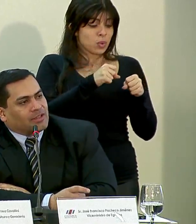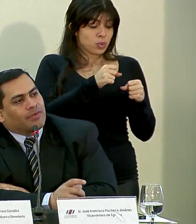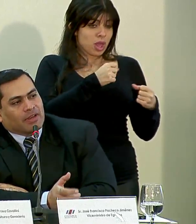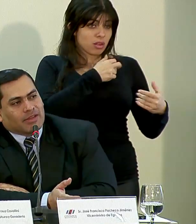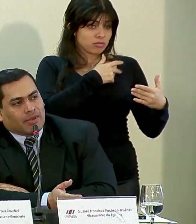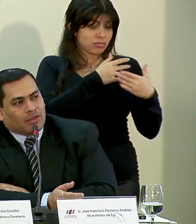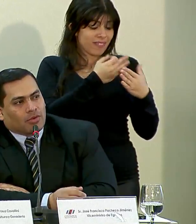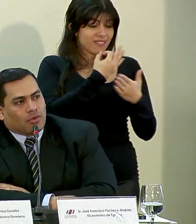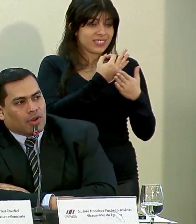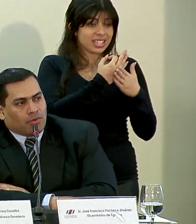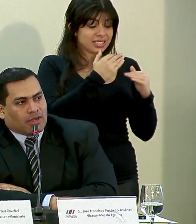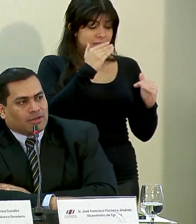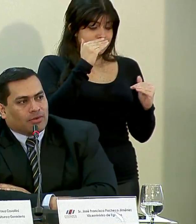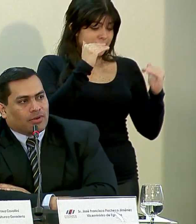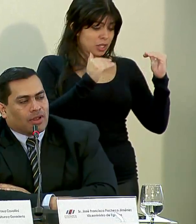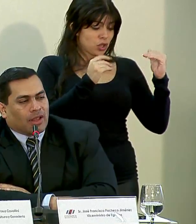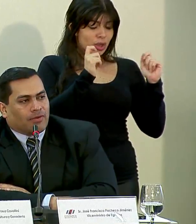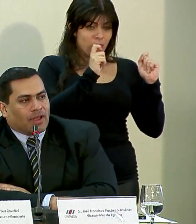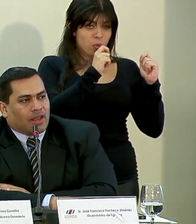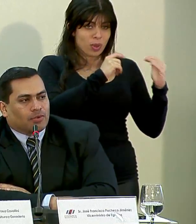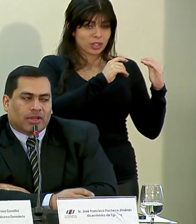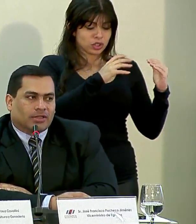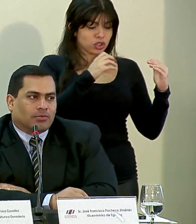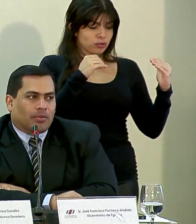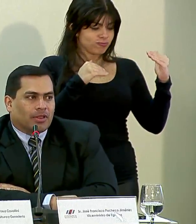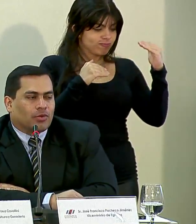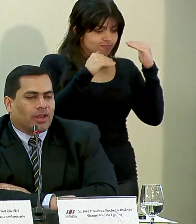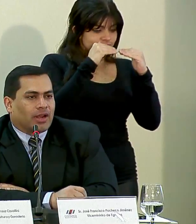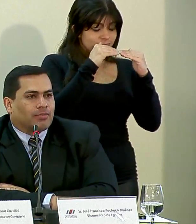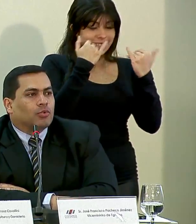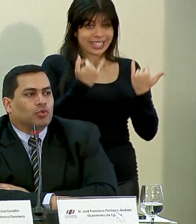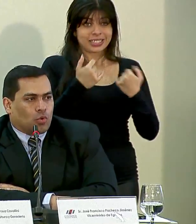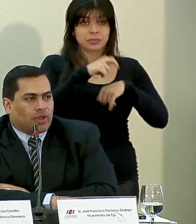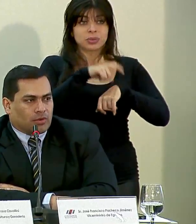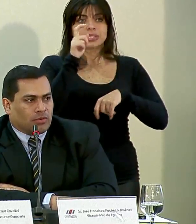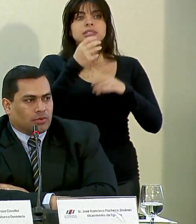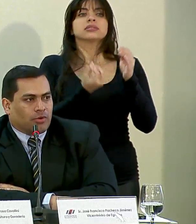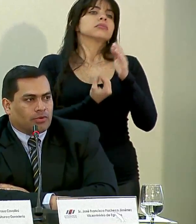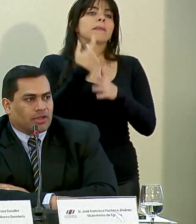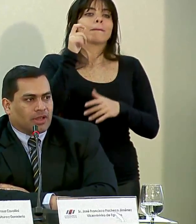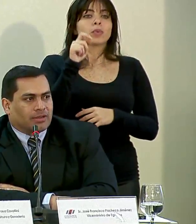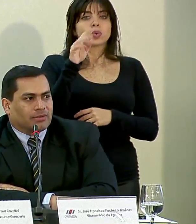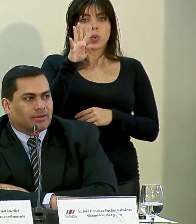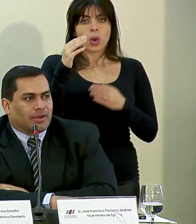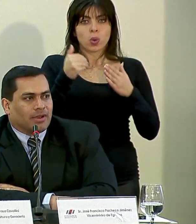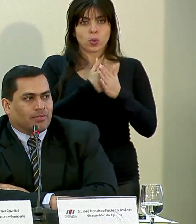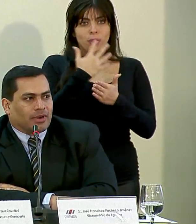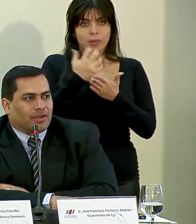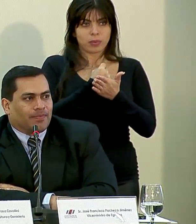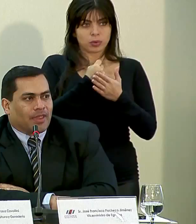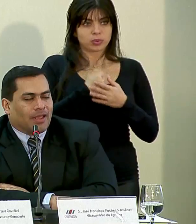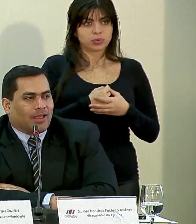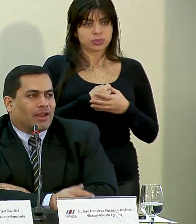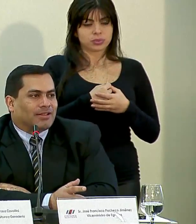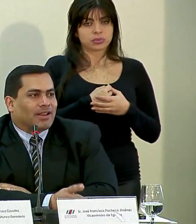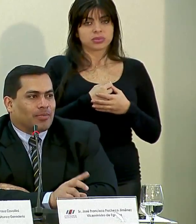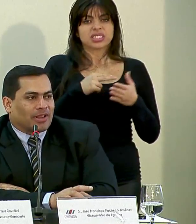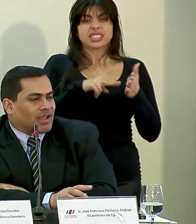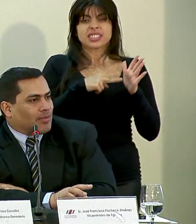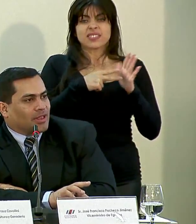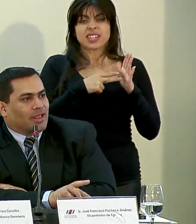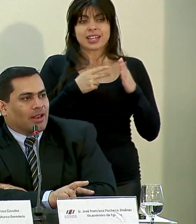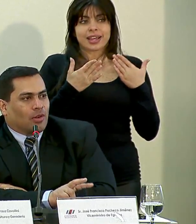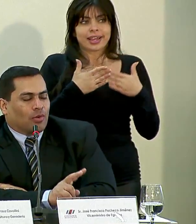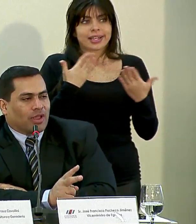la brecha de financiamiento con educación, requerimos en estos momentos generar 0.4 de nuevos ingresos, ¿verdad? Quiere decir